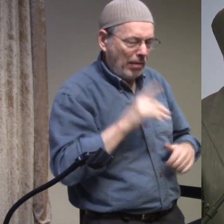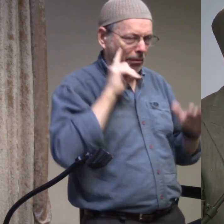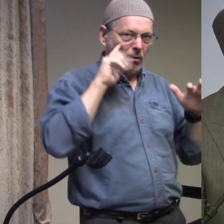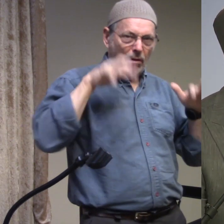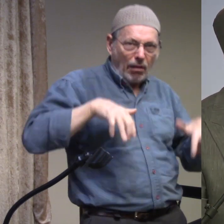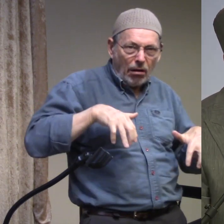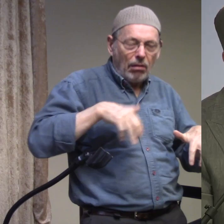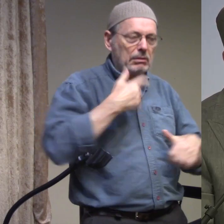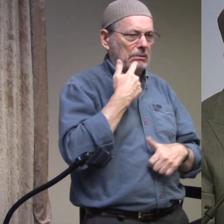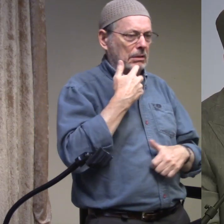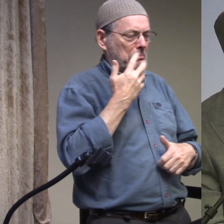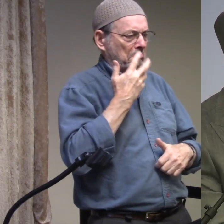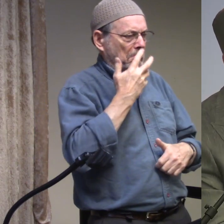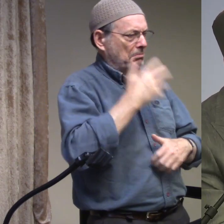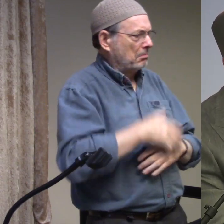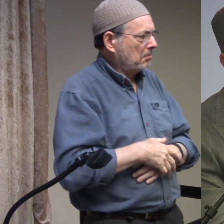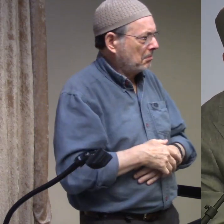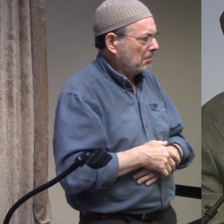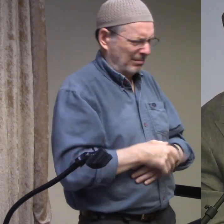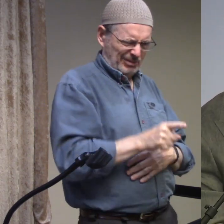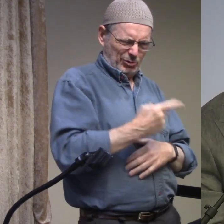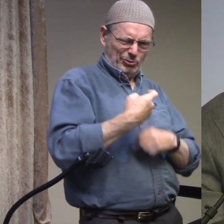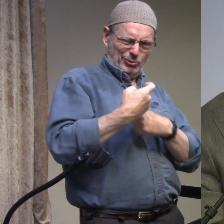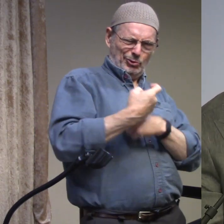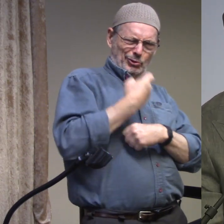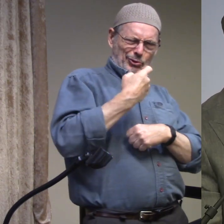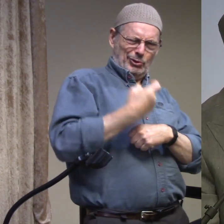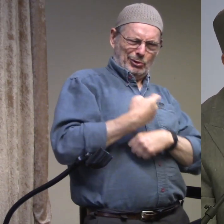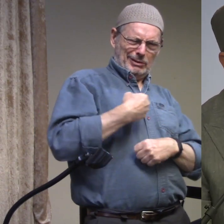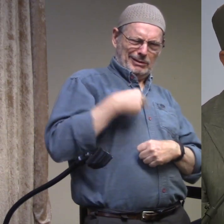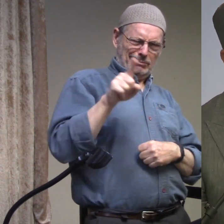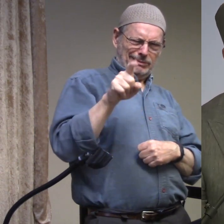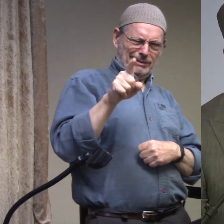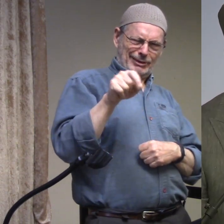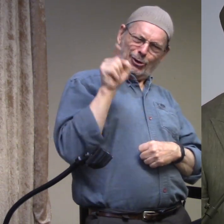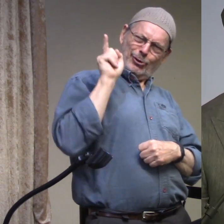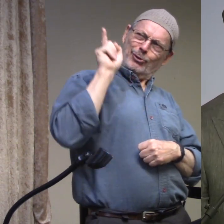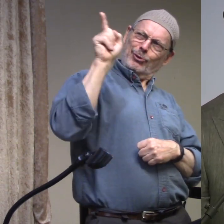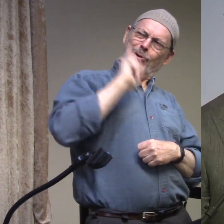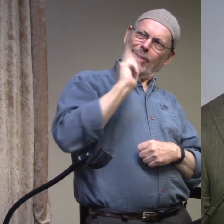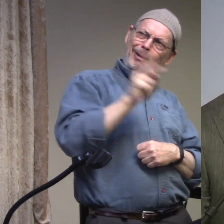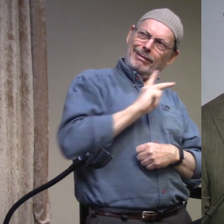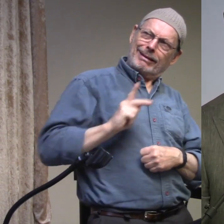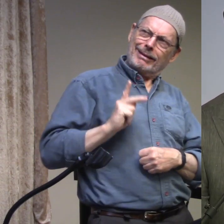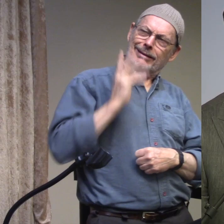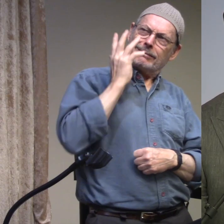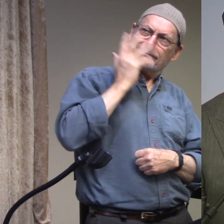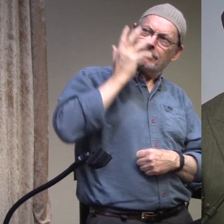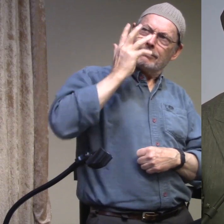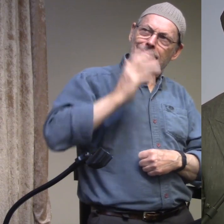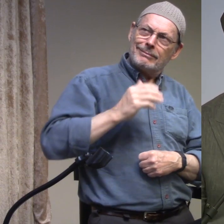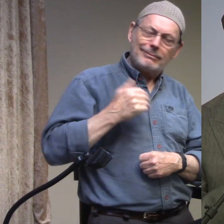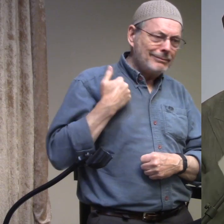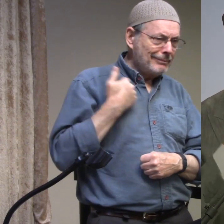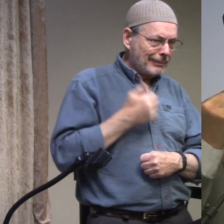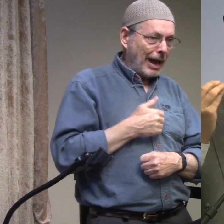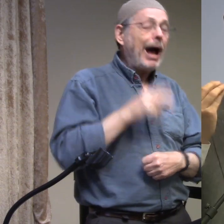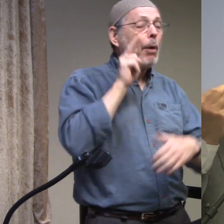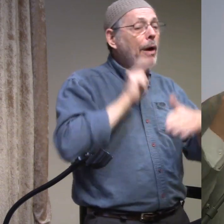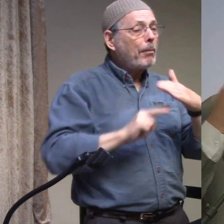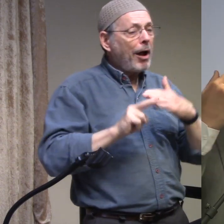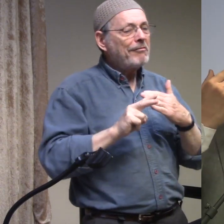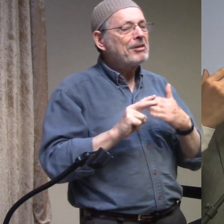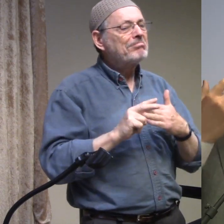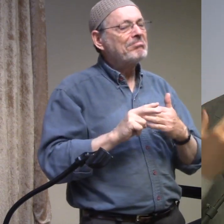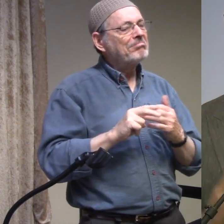says, are you joking? And you are the king. And our Prophet ﷺ